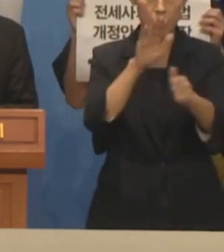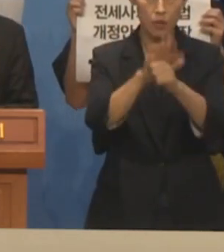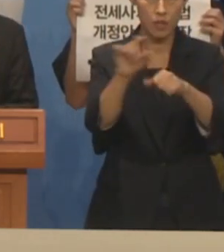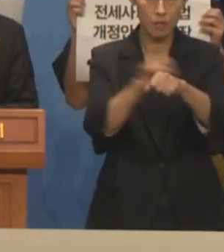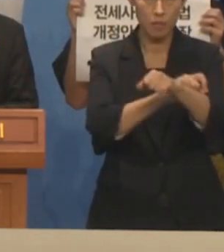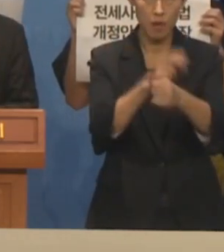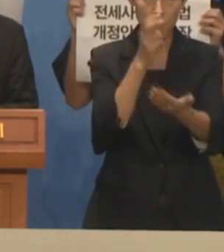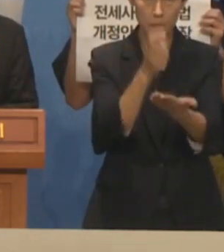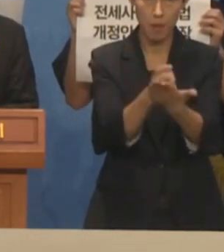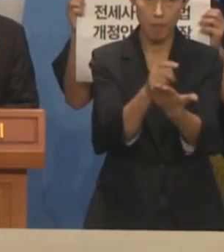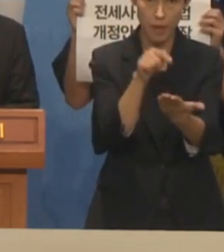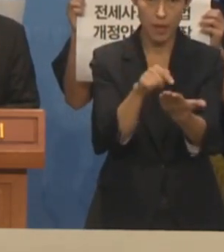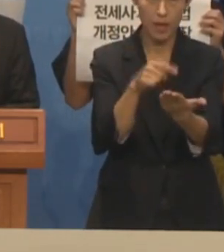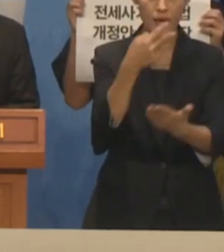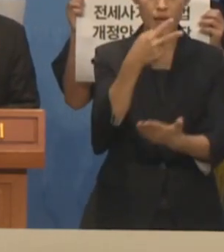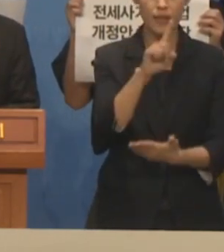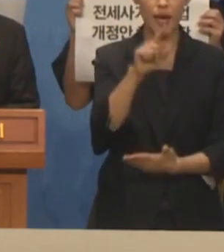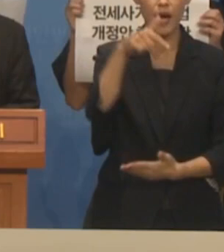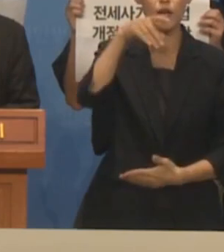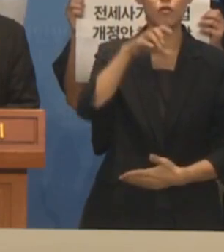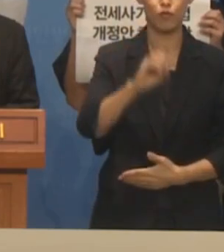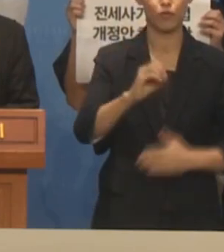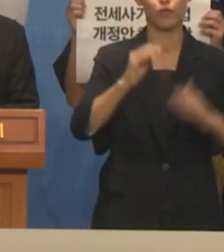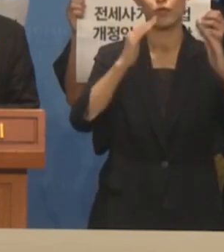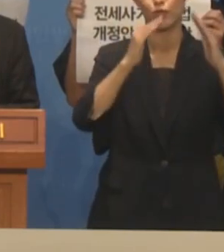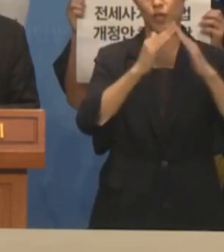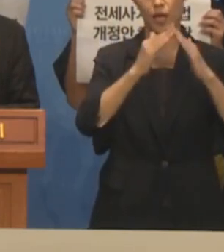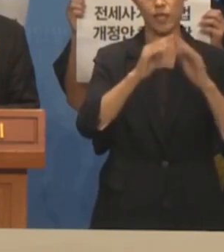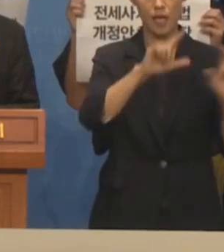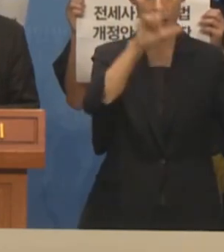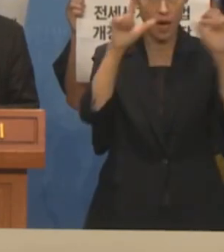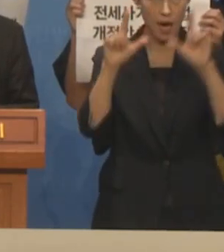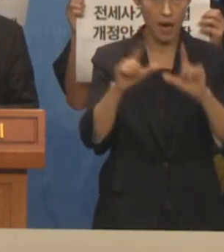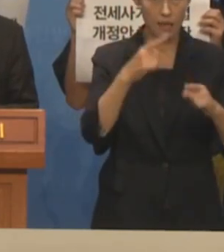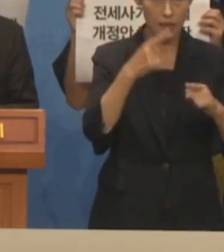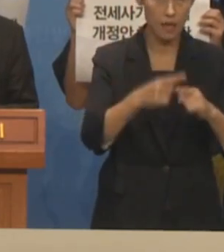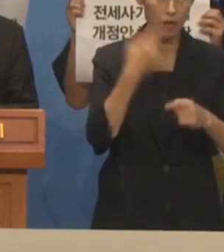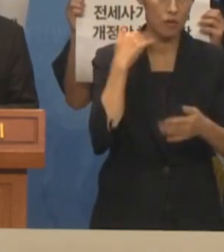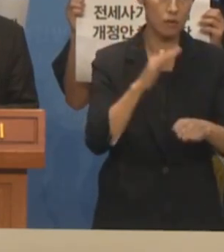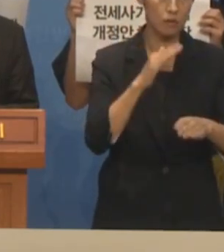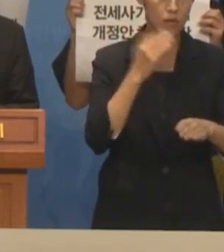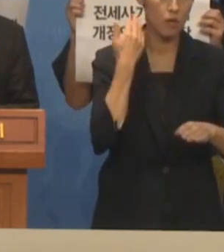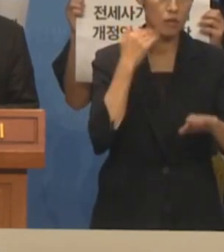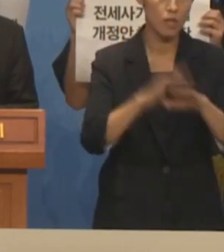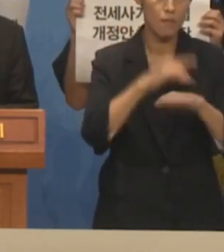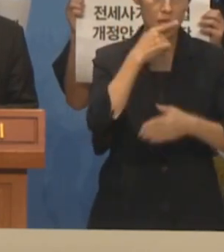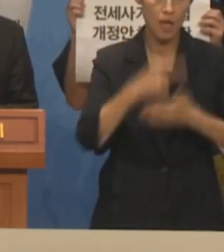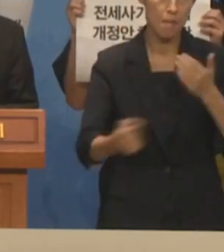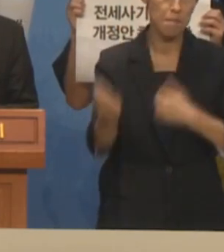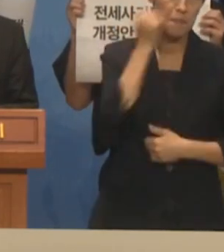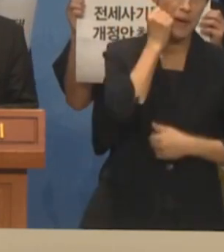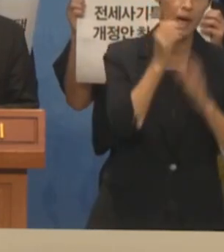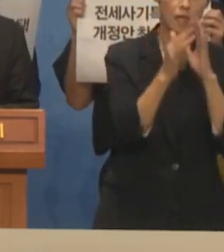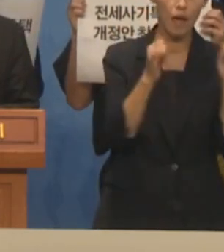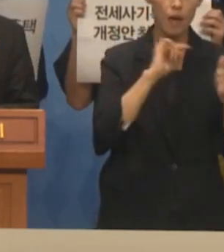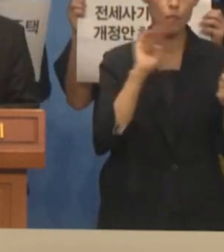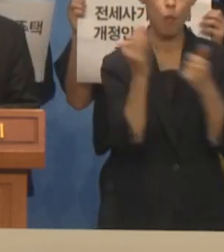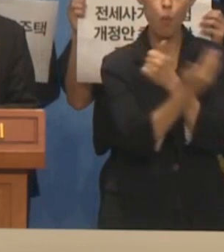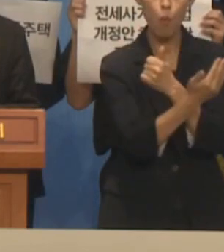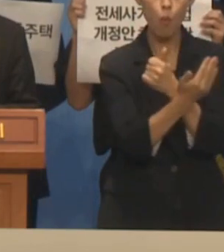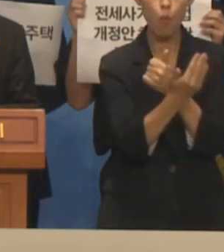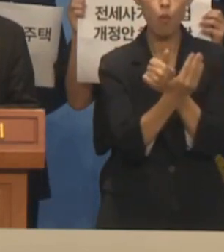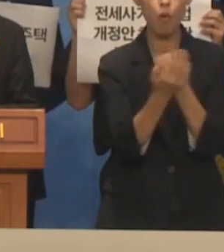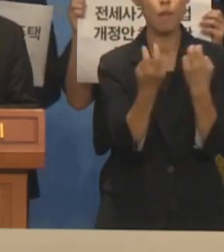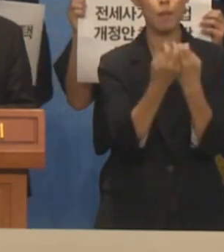내용에 다중주택에 거주하시다가 전세사기 피해를 입으신 분들을 보호할 만한 방안이 명확하게 마련되어